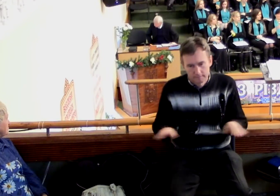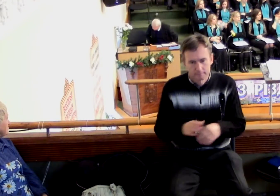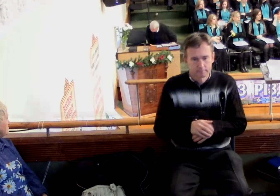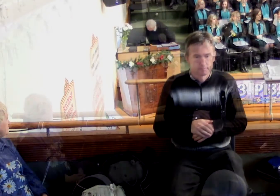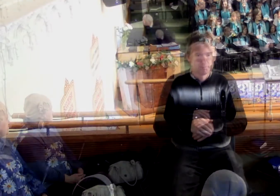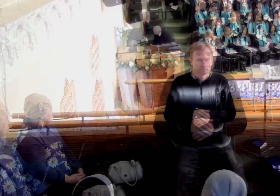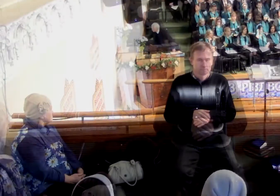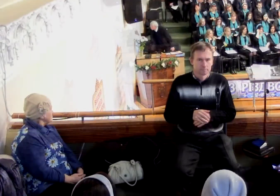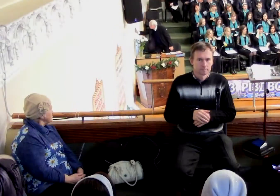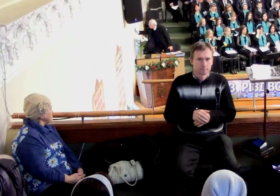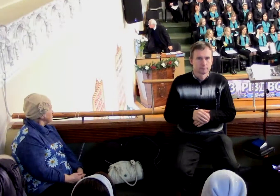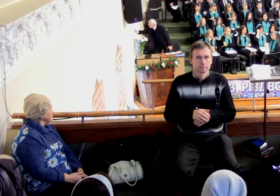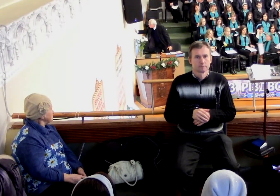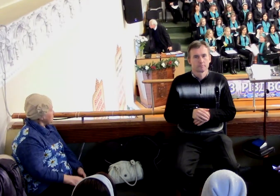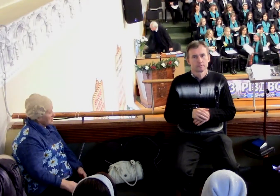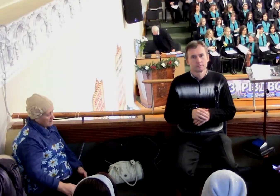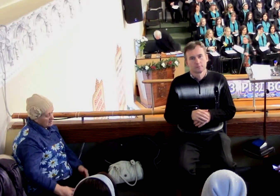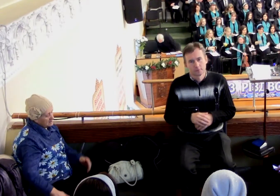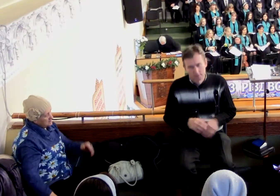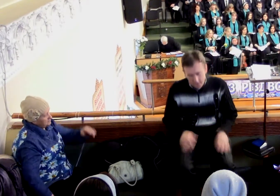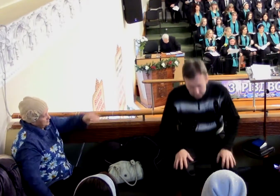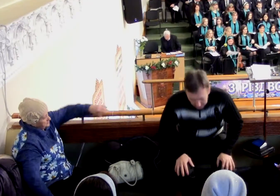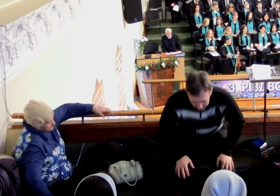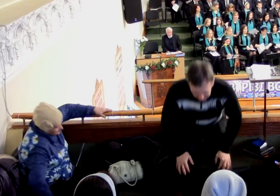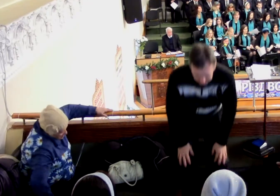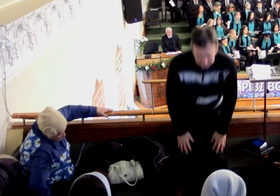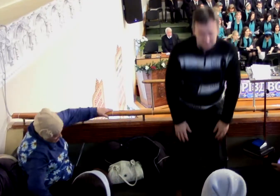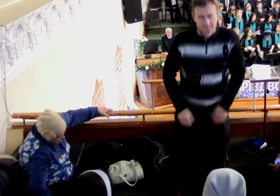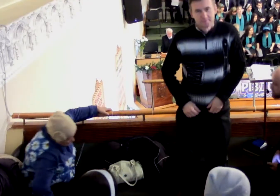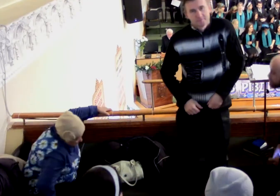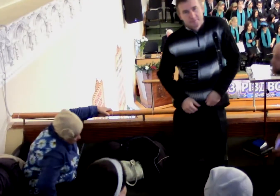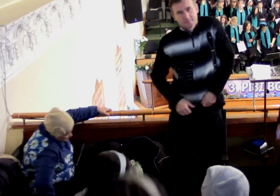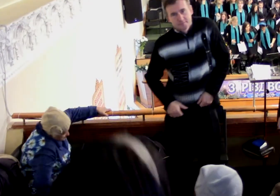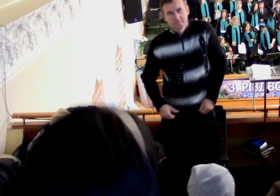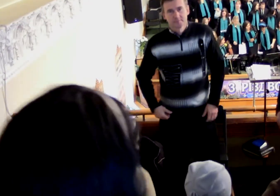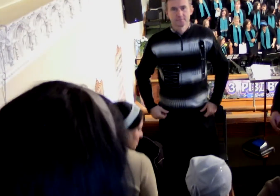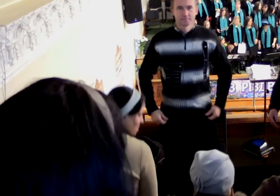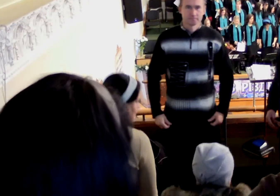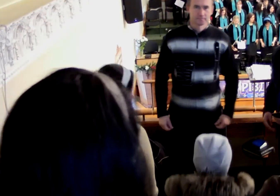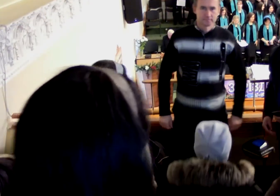Ой, увы, в Вифлееме радостно.